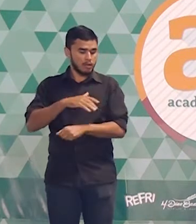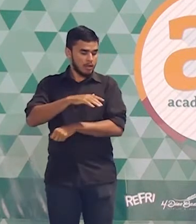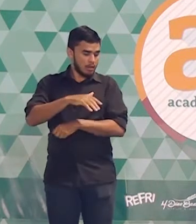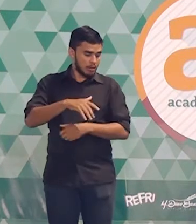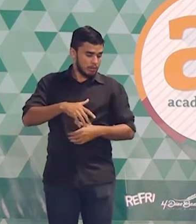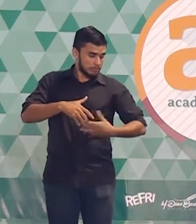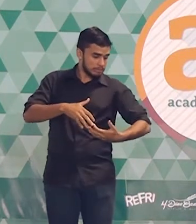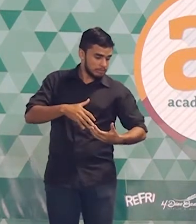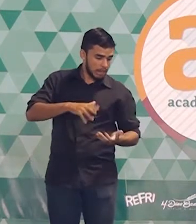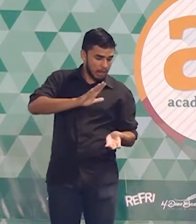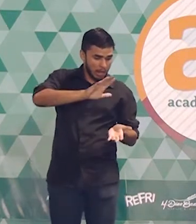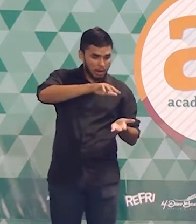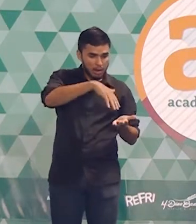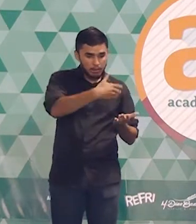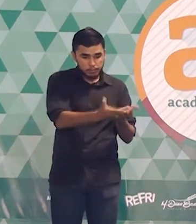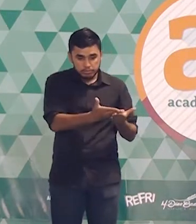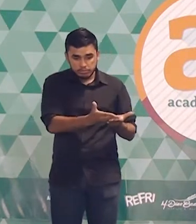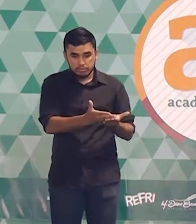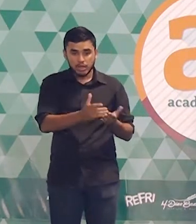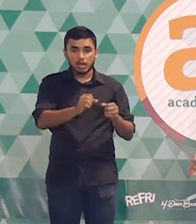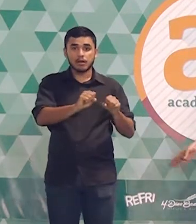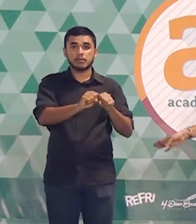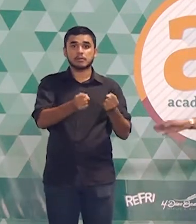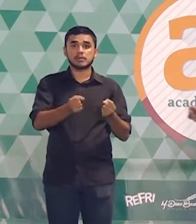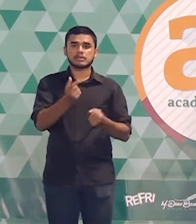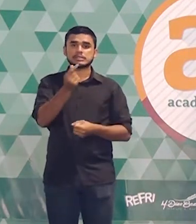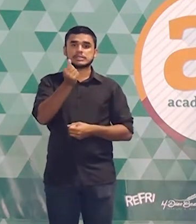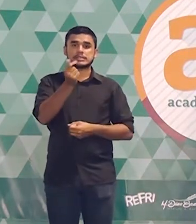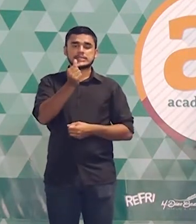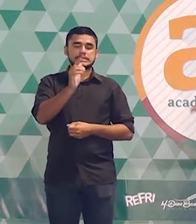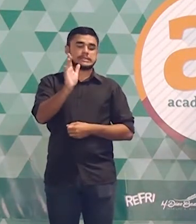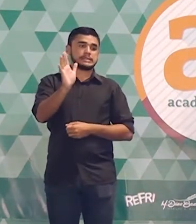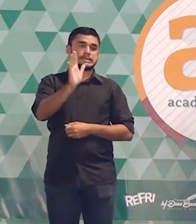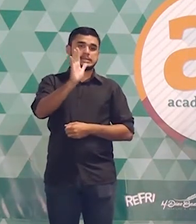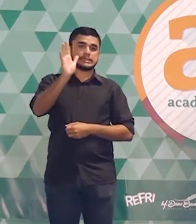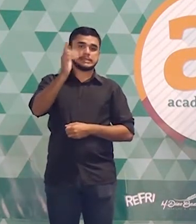coisa e quebra. Aí você vai ver o preço,